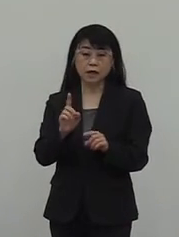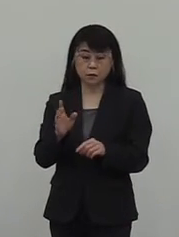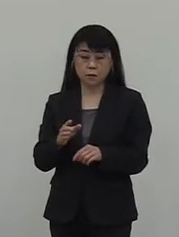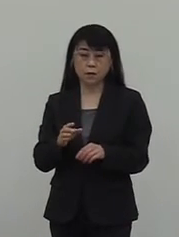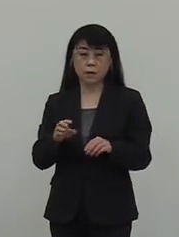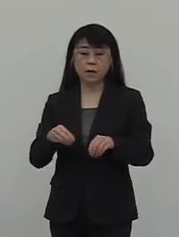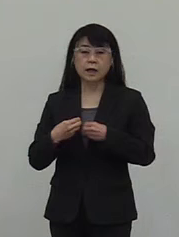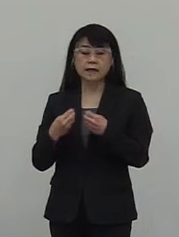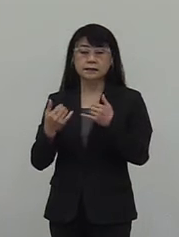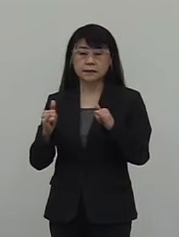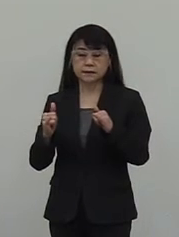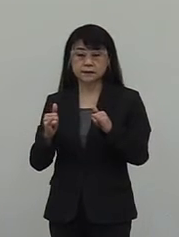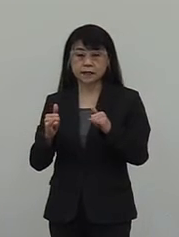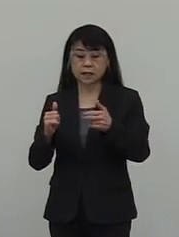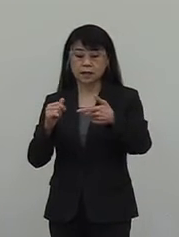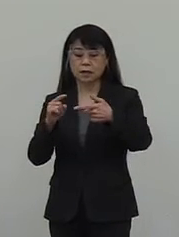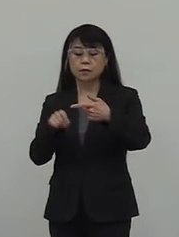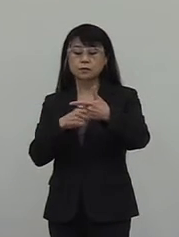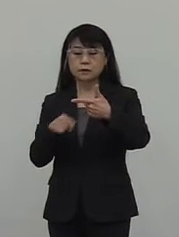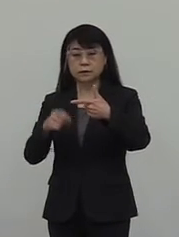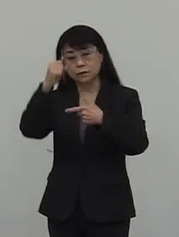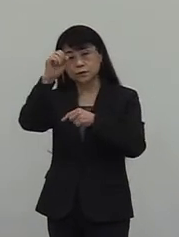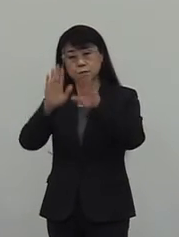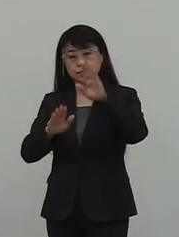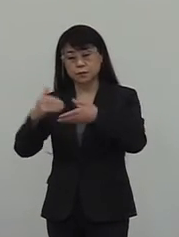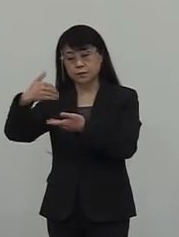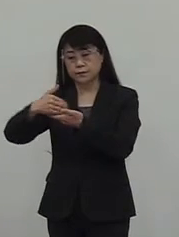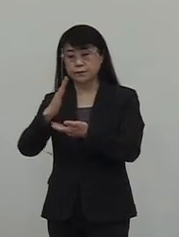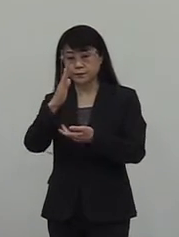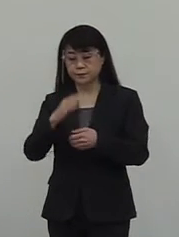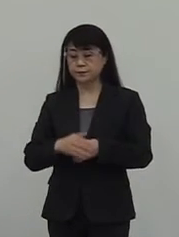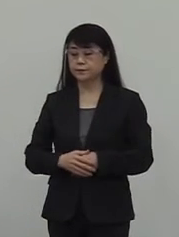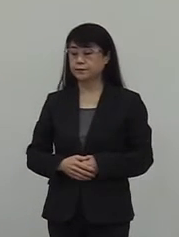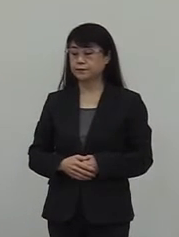感染者6名の症状を、教えてください。